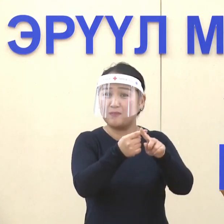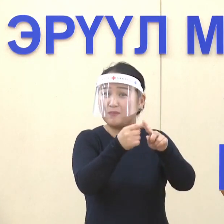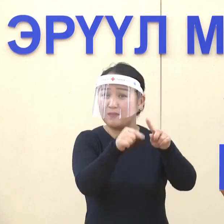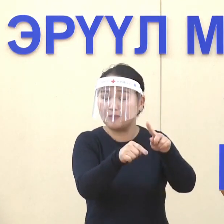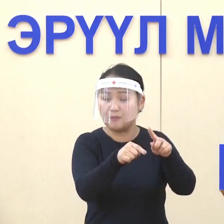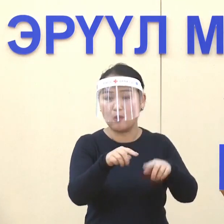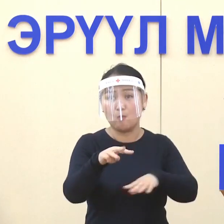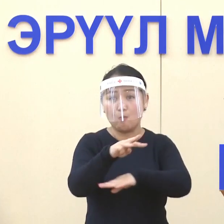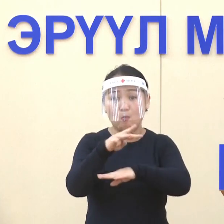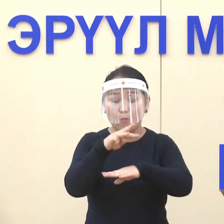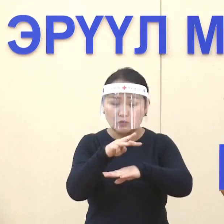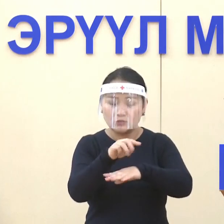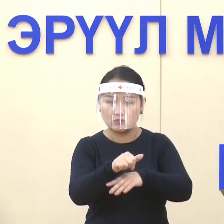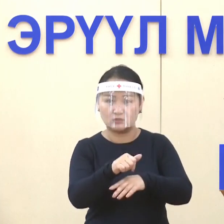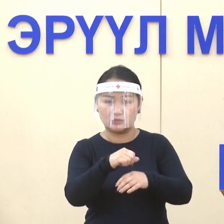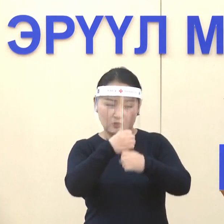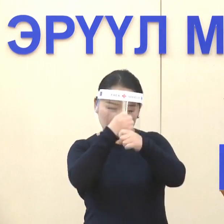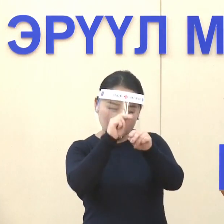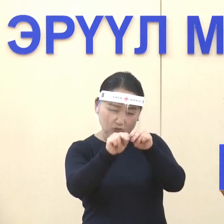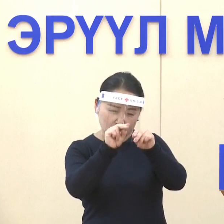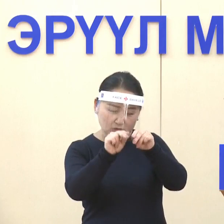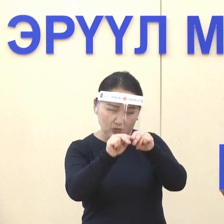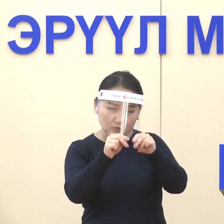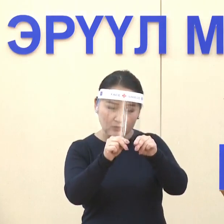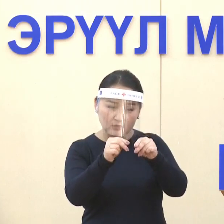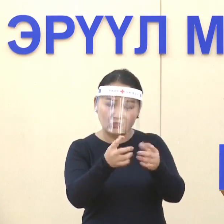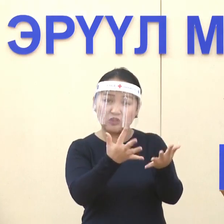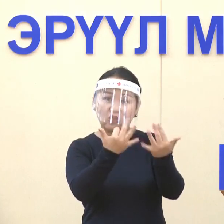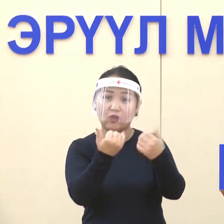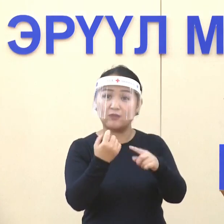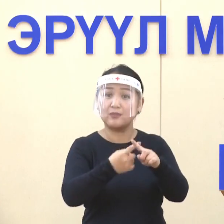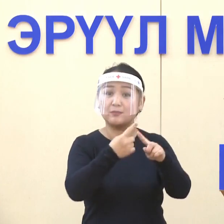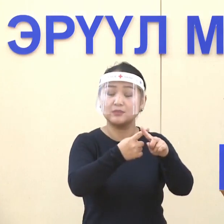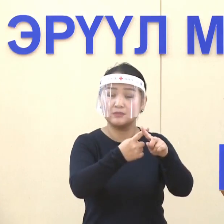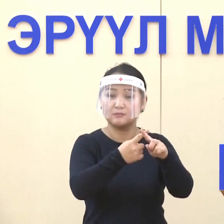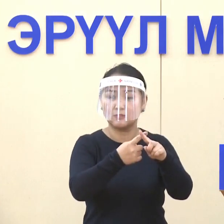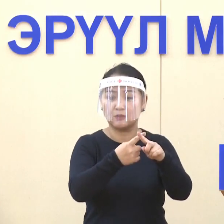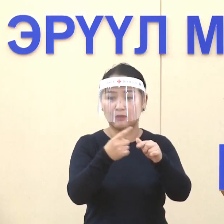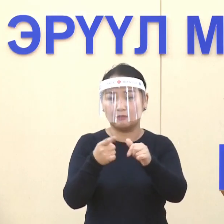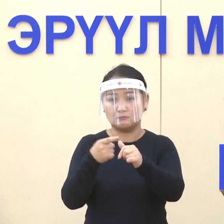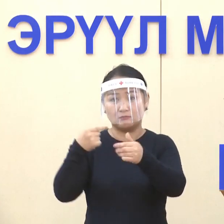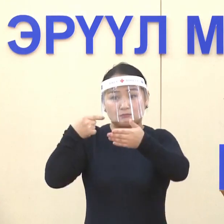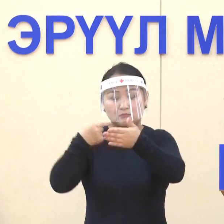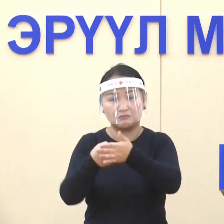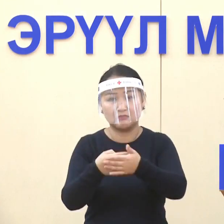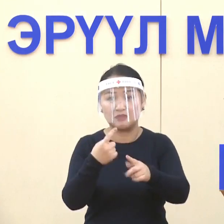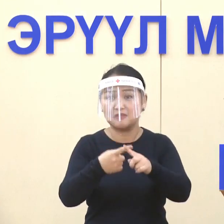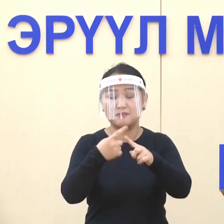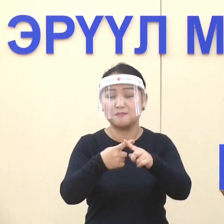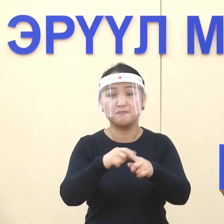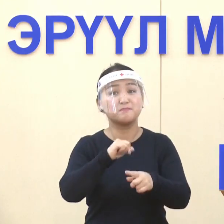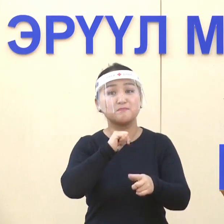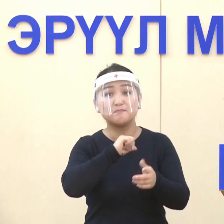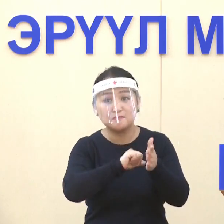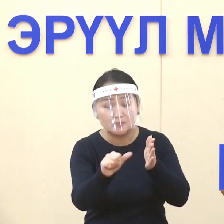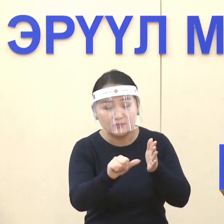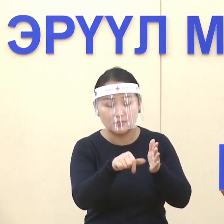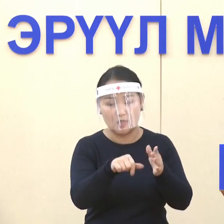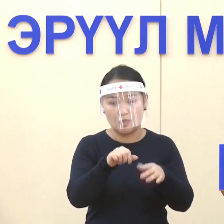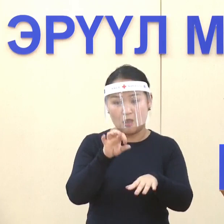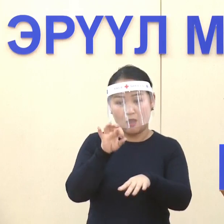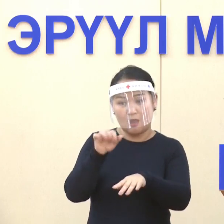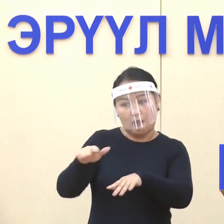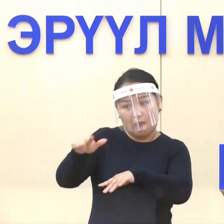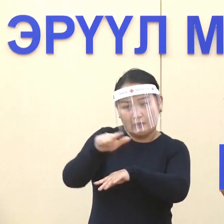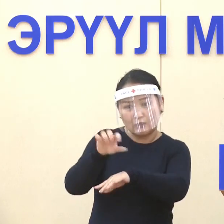мож улсуудад шинжилгээний тоо өссөнөөс халдварын бүртгэл нэмэгдэж байгаа бус харин бодит байдал дээр тархалт улам газар